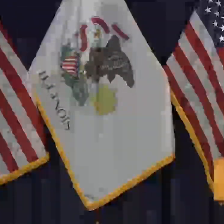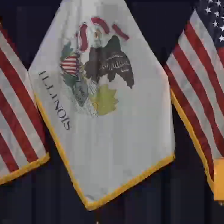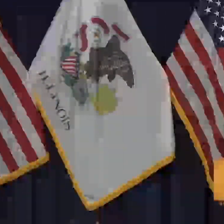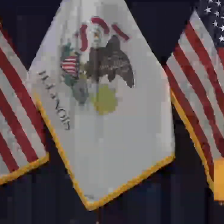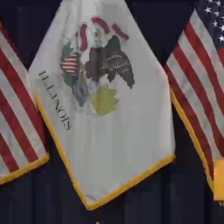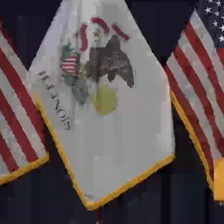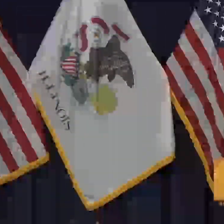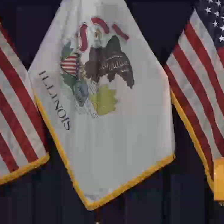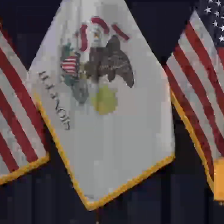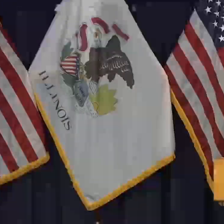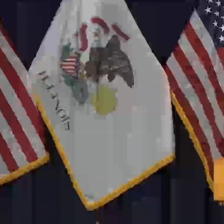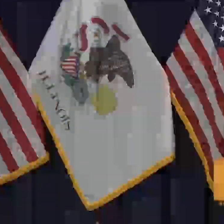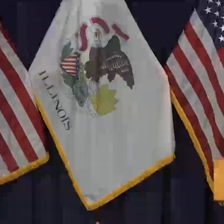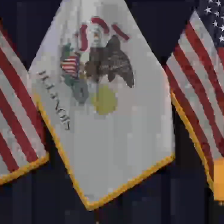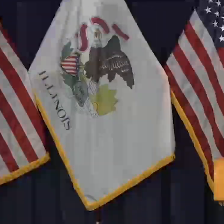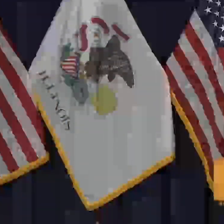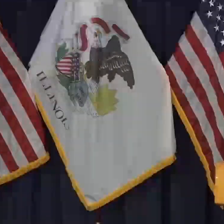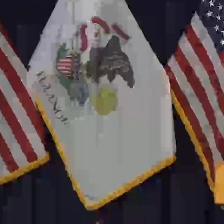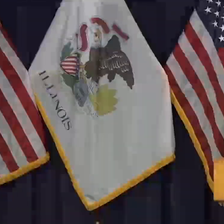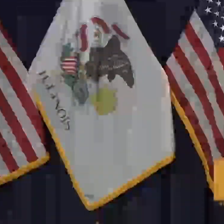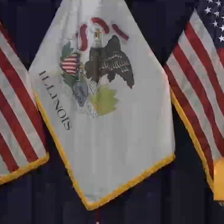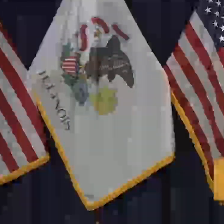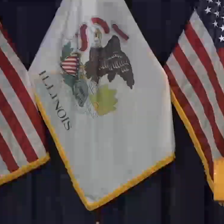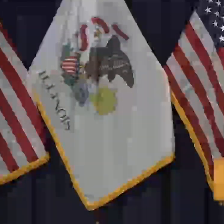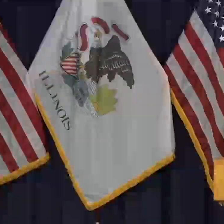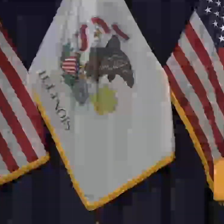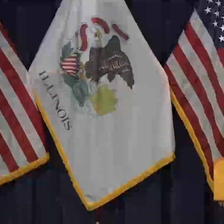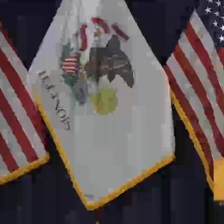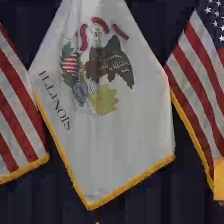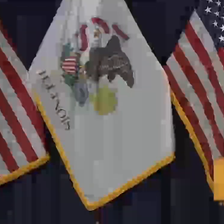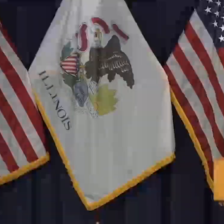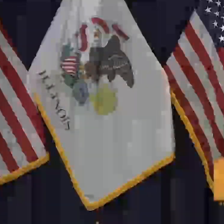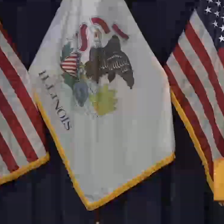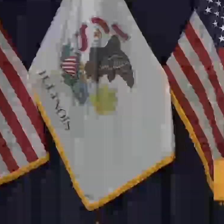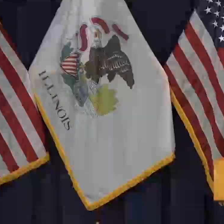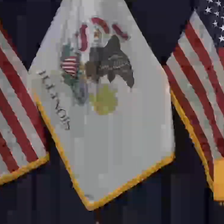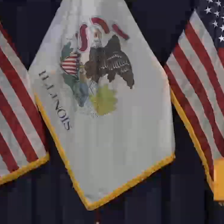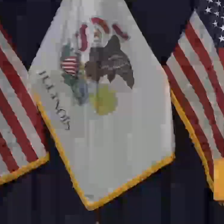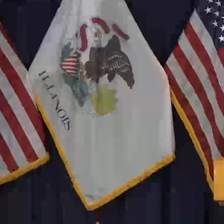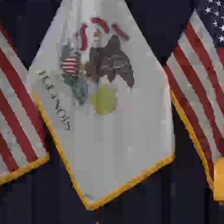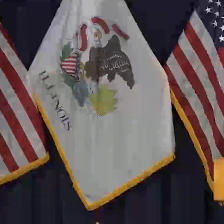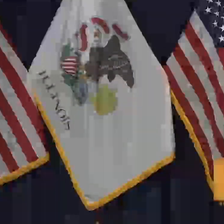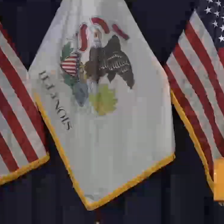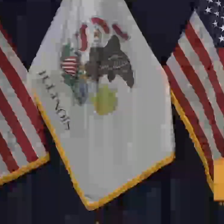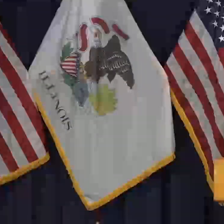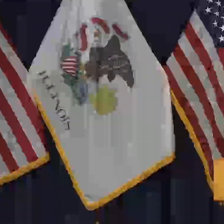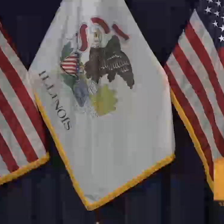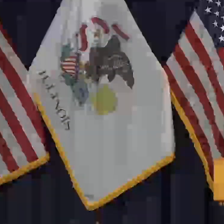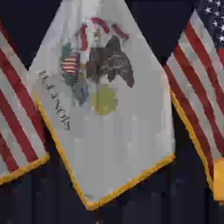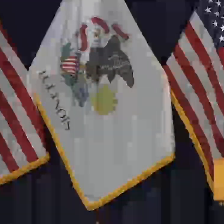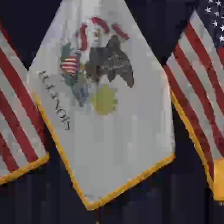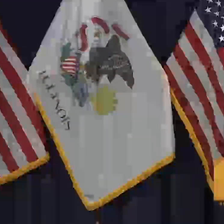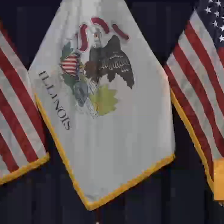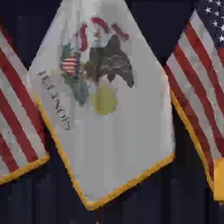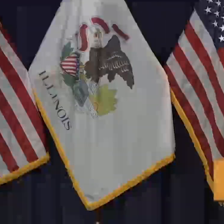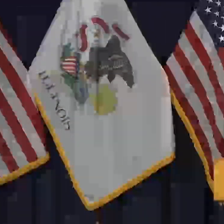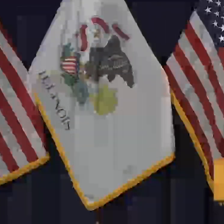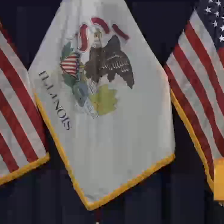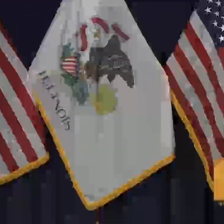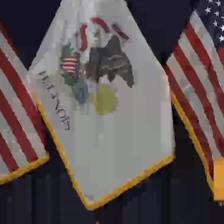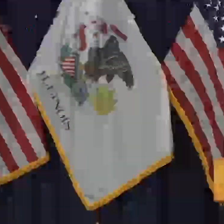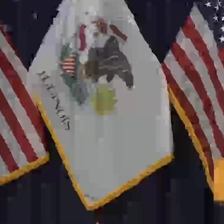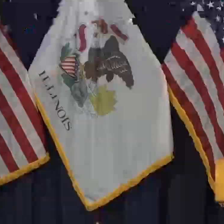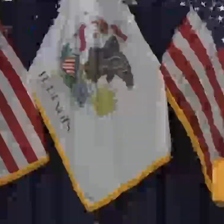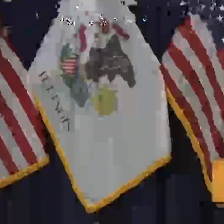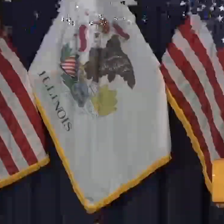ventiladores. Ayer hablé un poco de esto, pero quiero asegurar a todos, no importa su